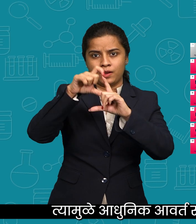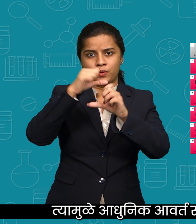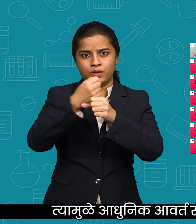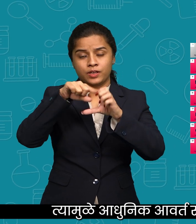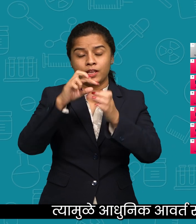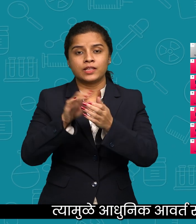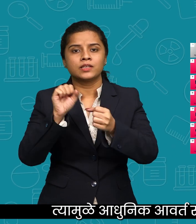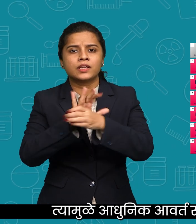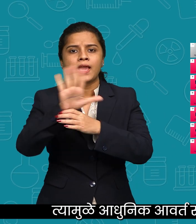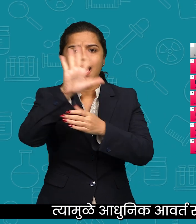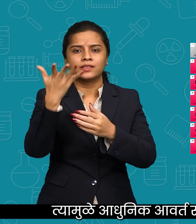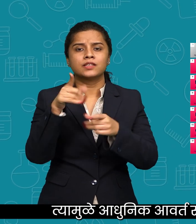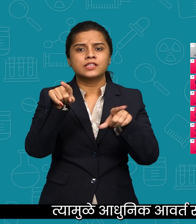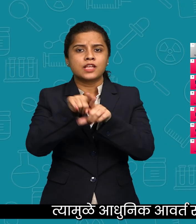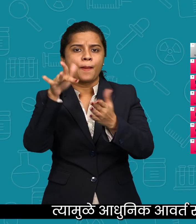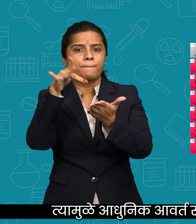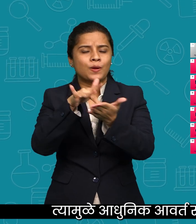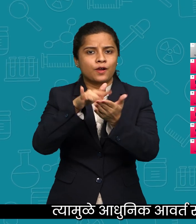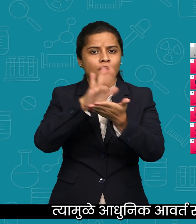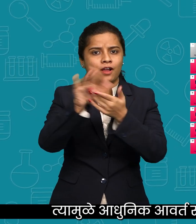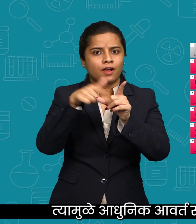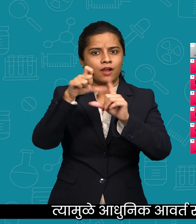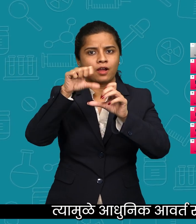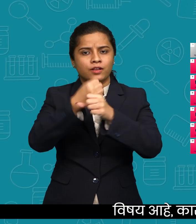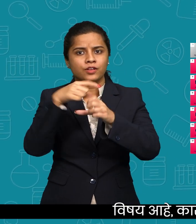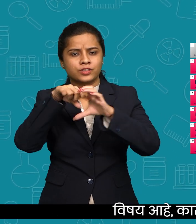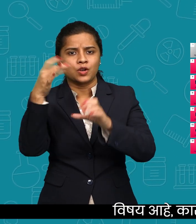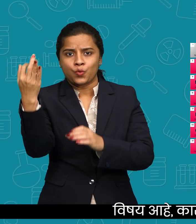त्यामुळे आधुनिक आवर्त सारणीमध्ये हायड्रोजनचे